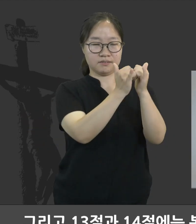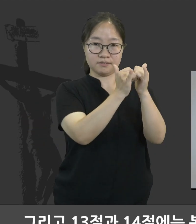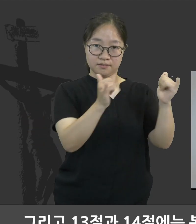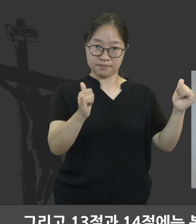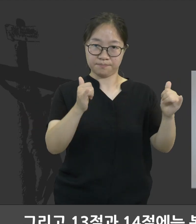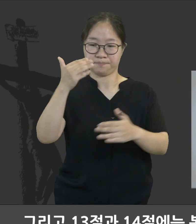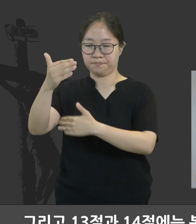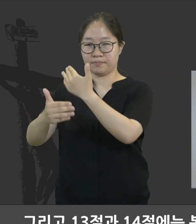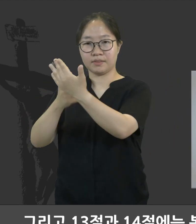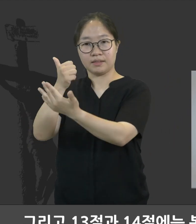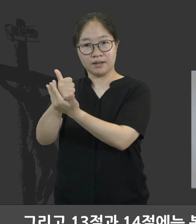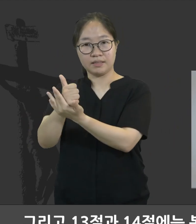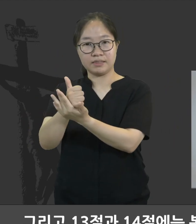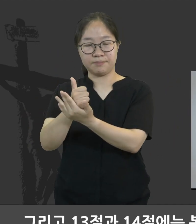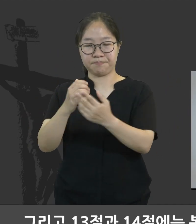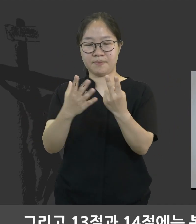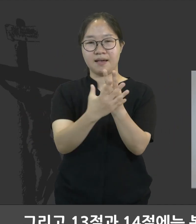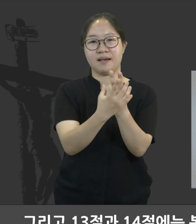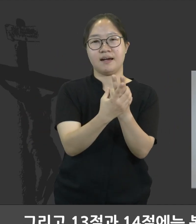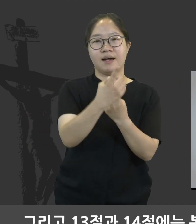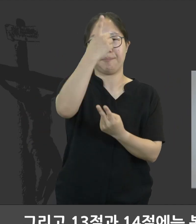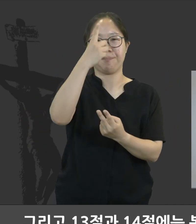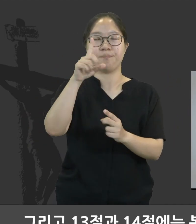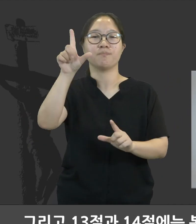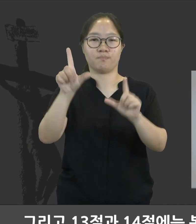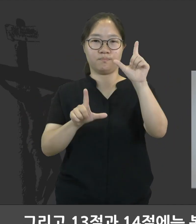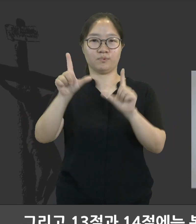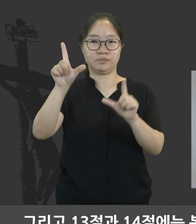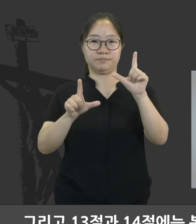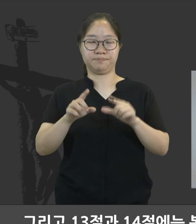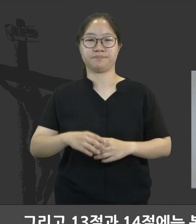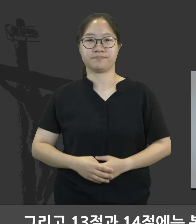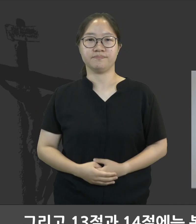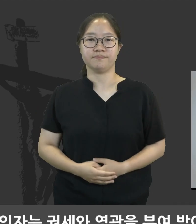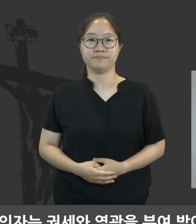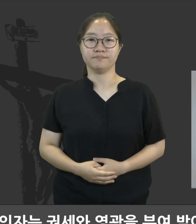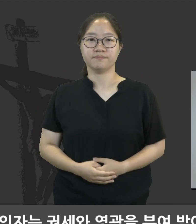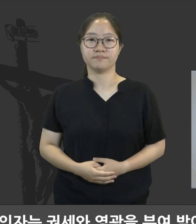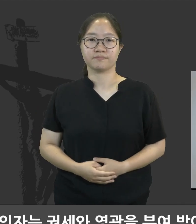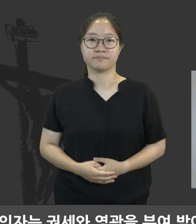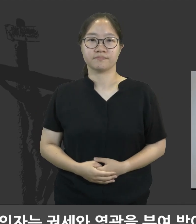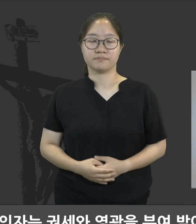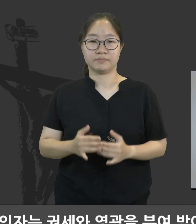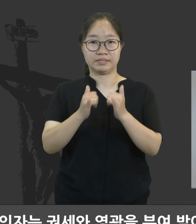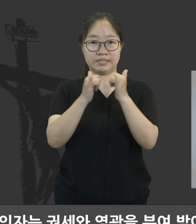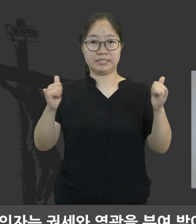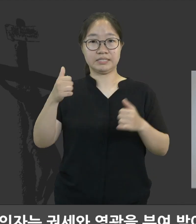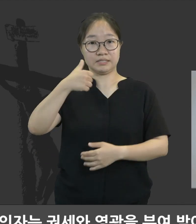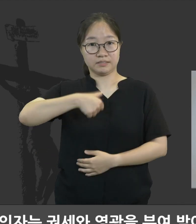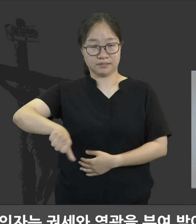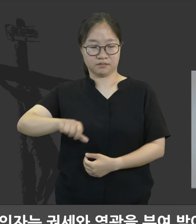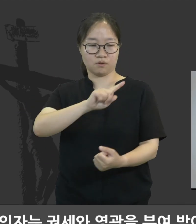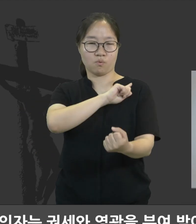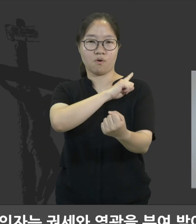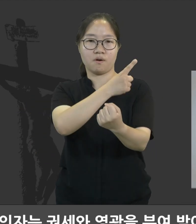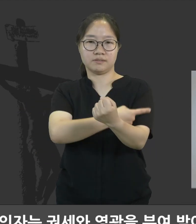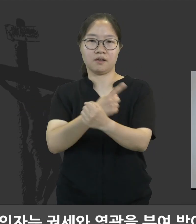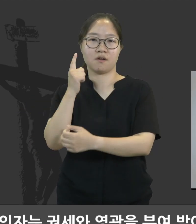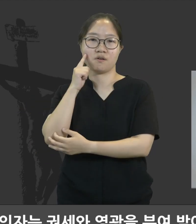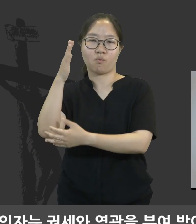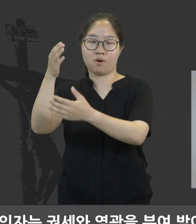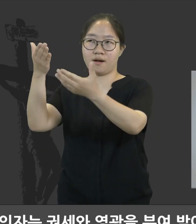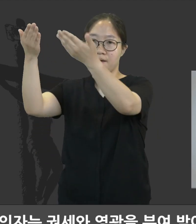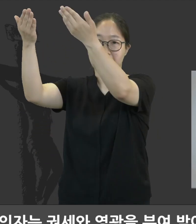하나님이 하나로 합쳐진 모습으로 묘사됩니다. 인자는 권세와 영광을 부여받아 세상을